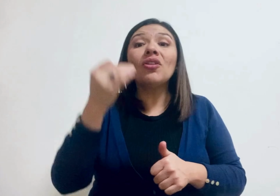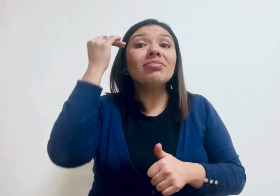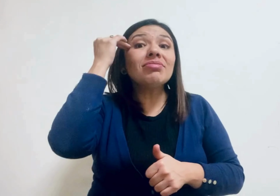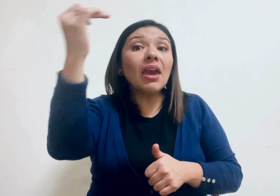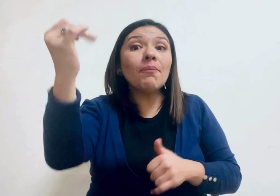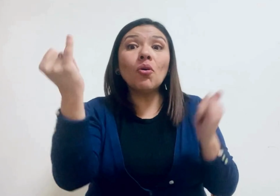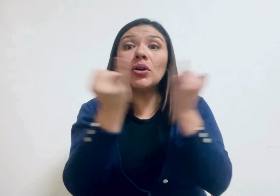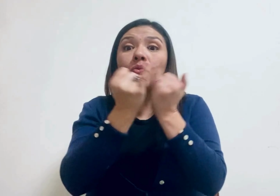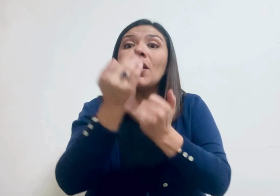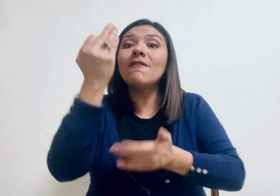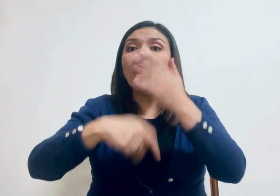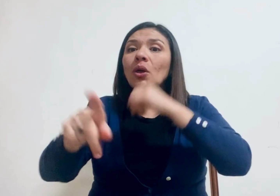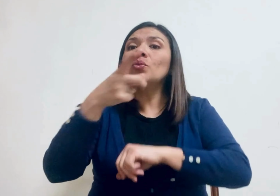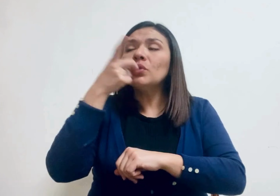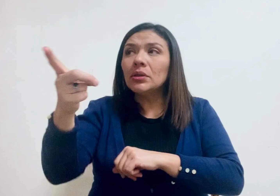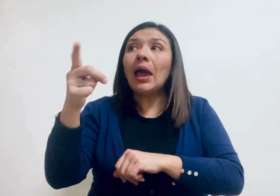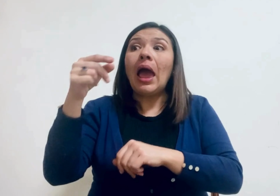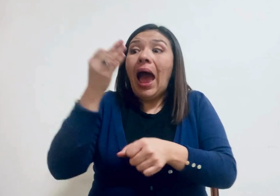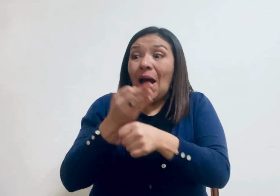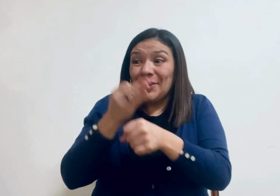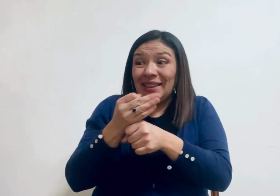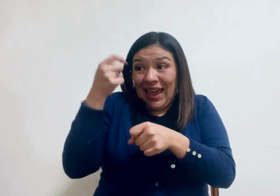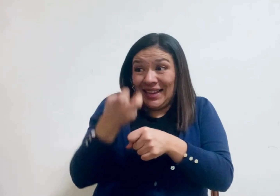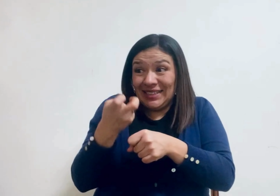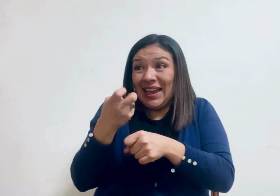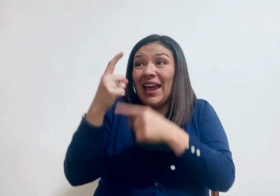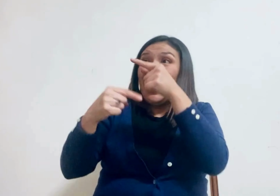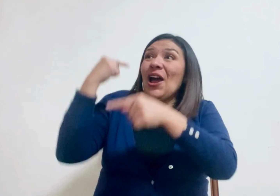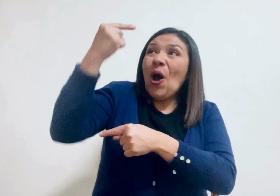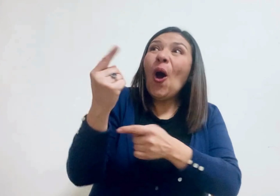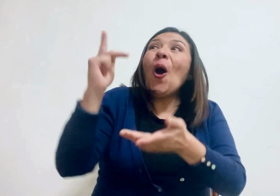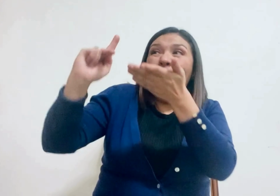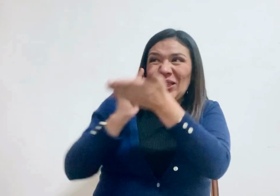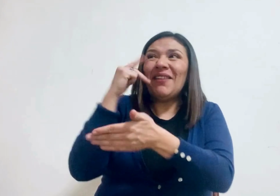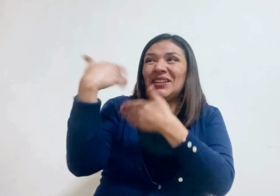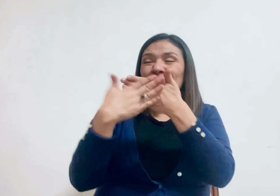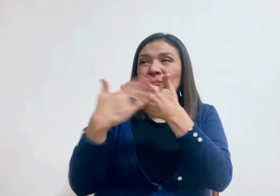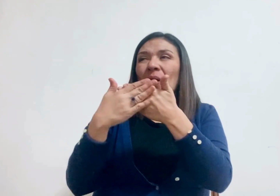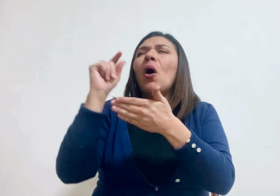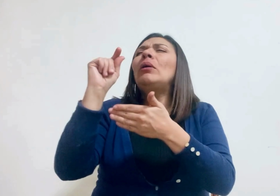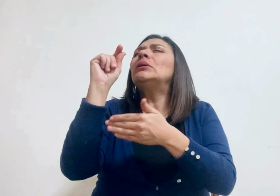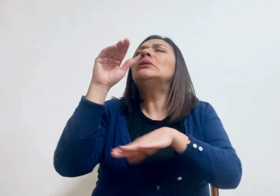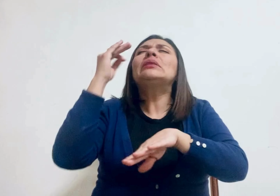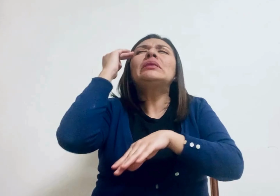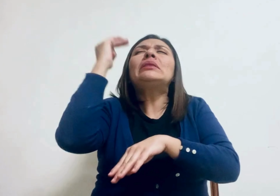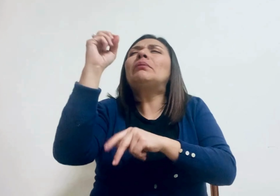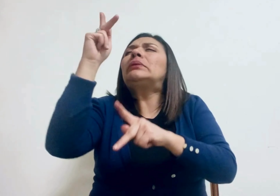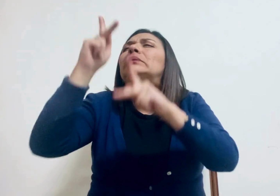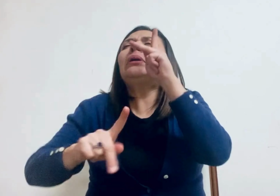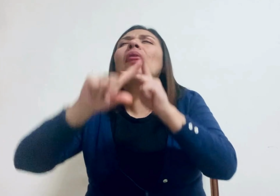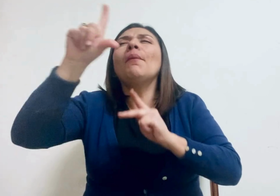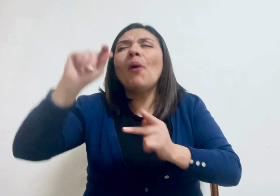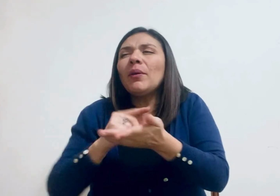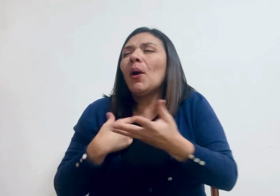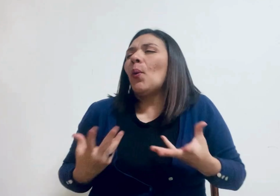los tiempos, ¿no? Si no le decimos se va a volver a repetir, lo vamos a volver a tener, o esto que le decías, va a pasar, en un ratito más voy a poder volverte